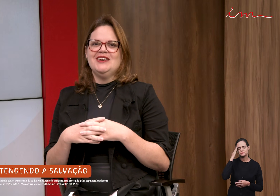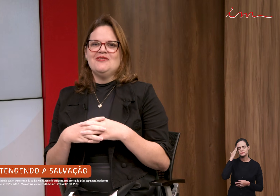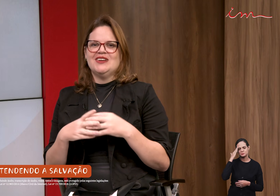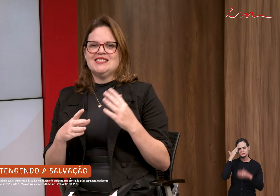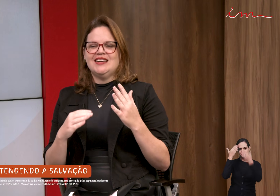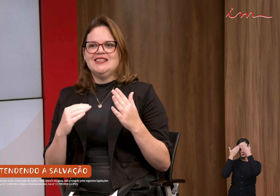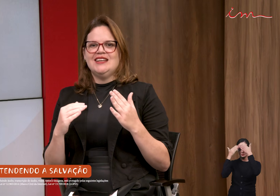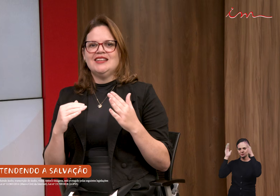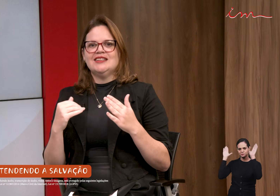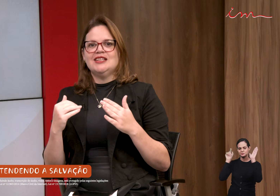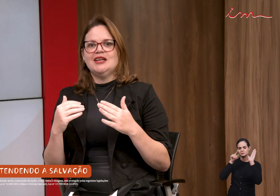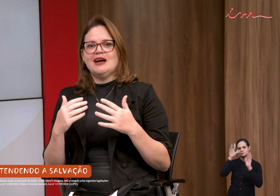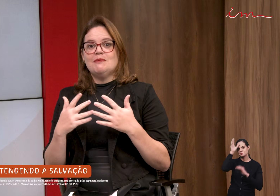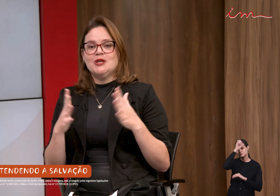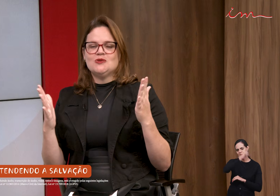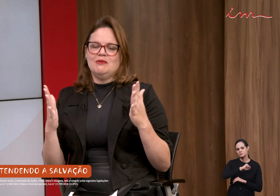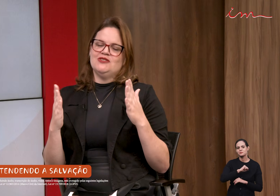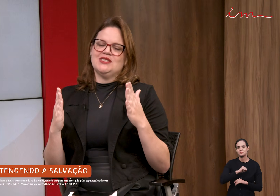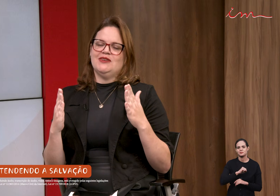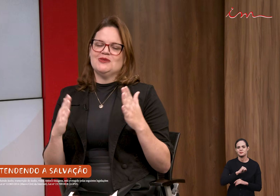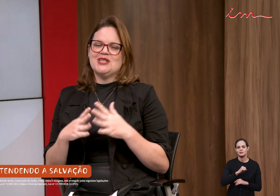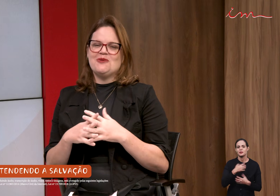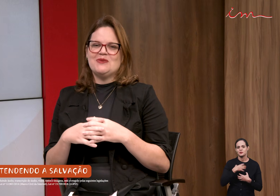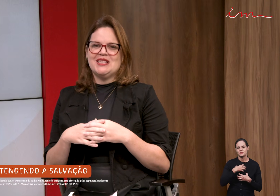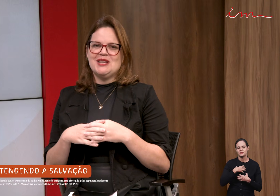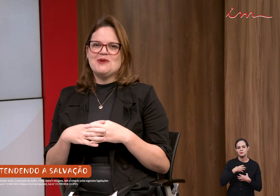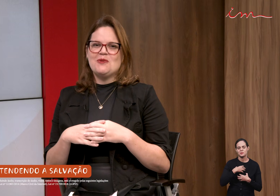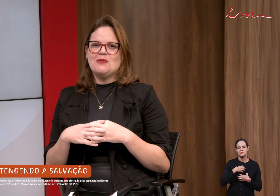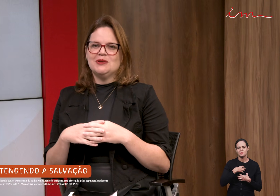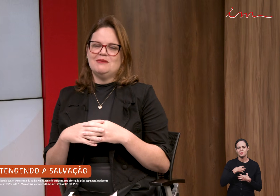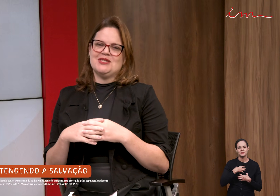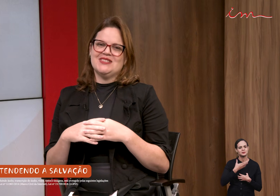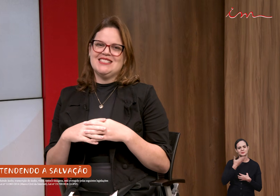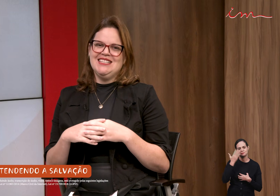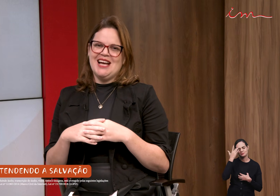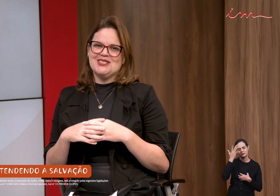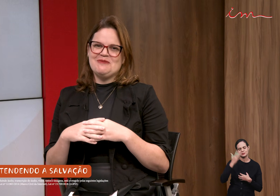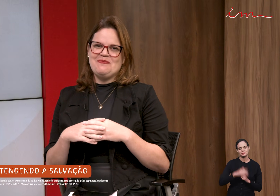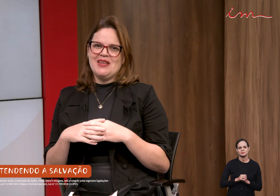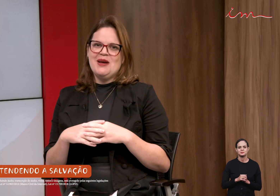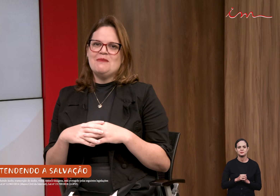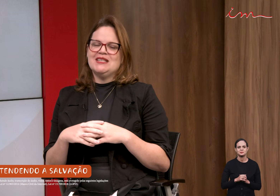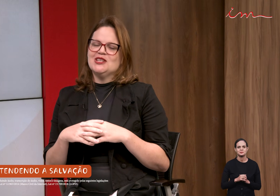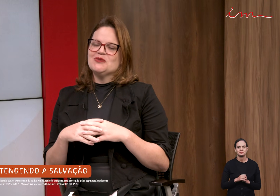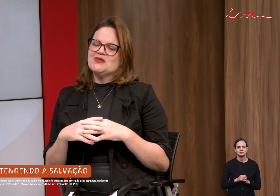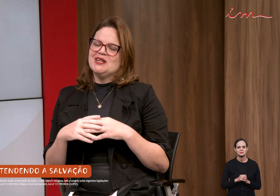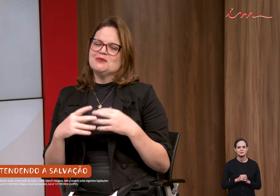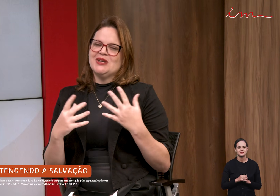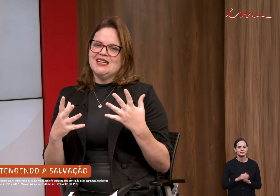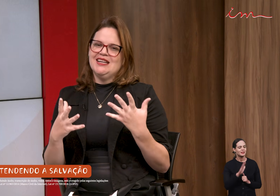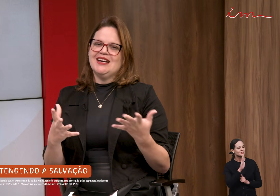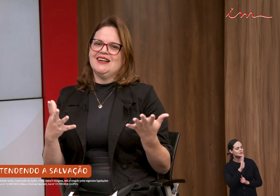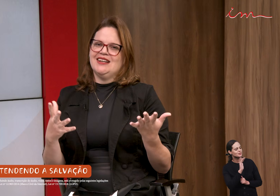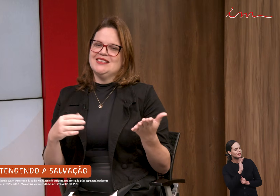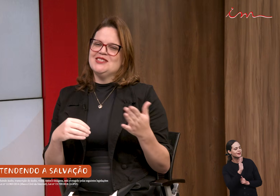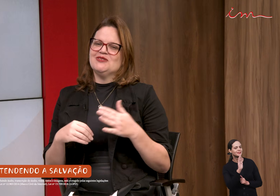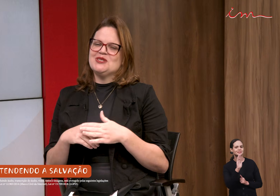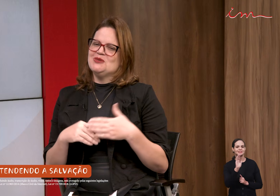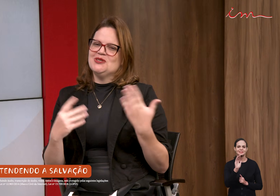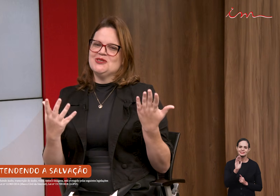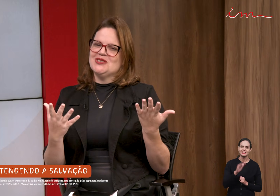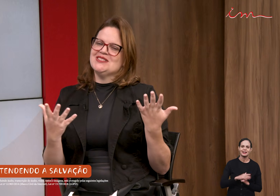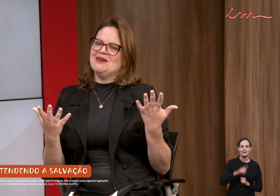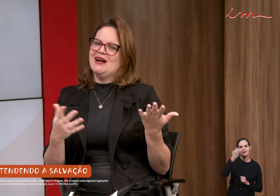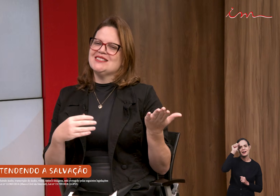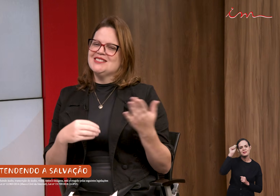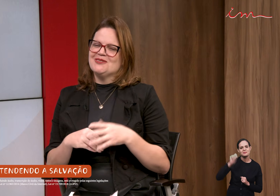te fazer aí entender, abrir a sua mente, você vai conseguir compreender com muito mais facilidade. Mas nós vamos ficando por aqui, quero agradecer, vamos